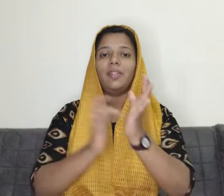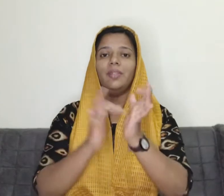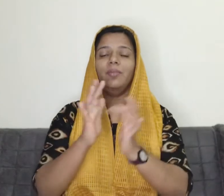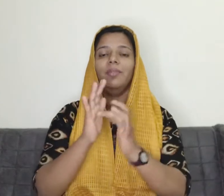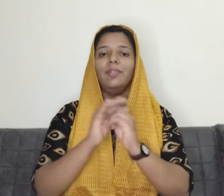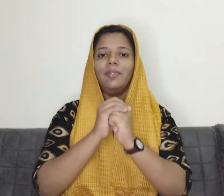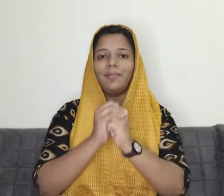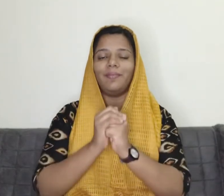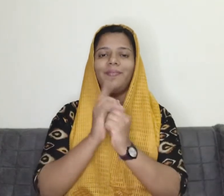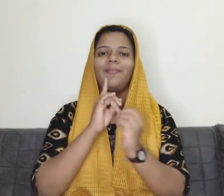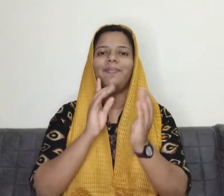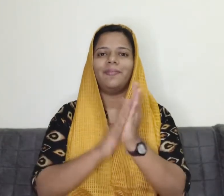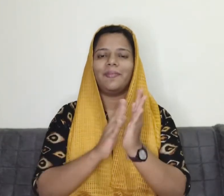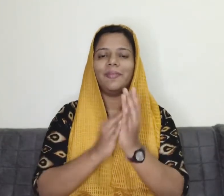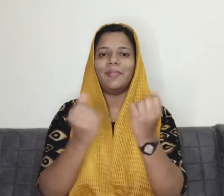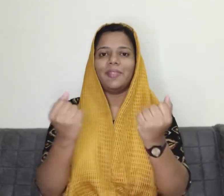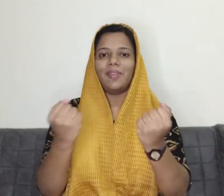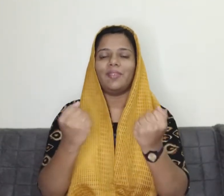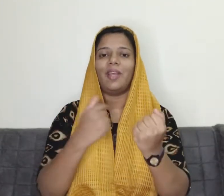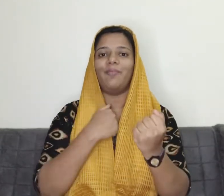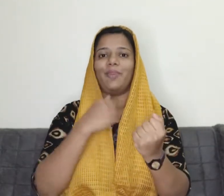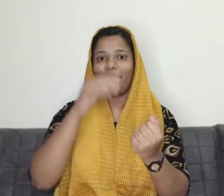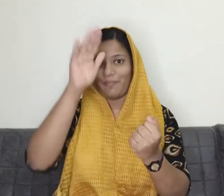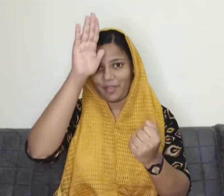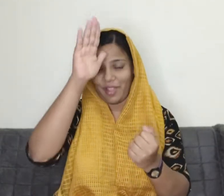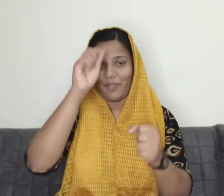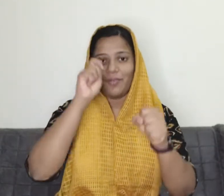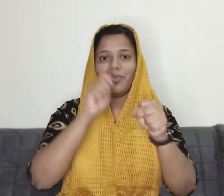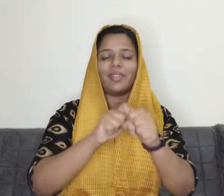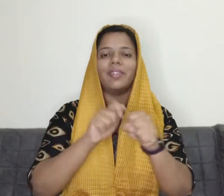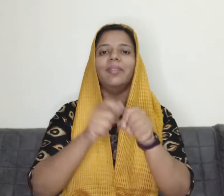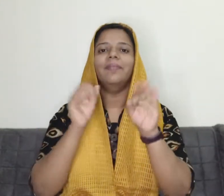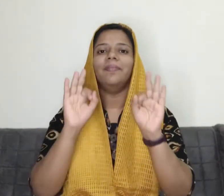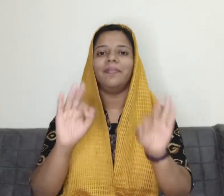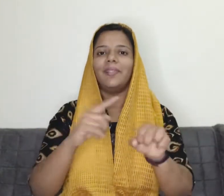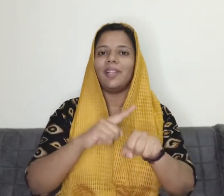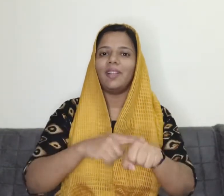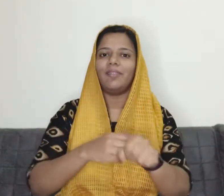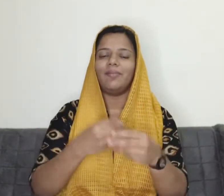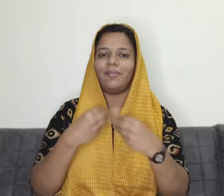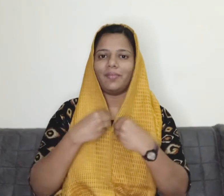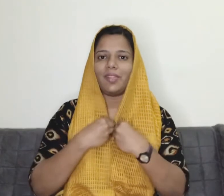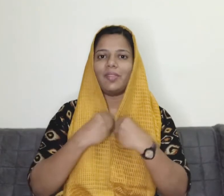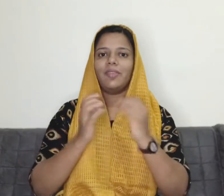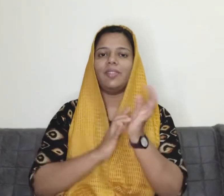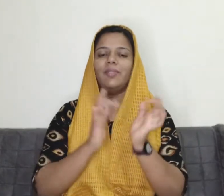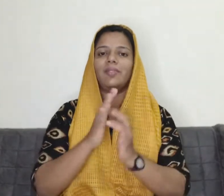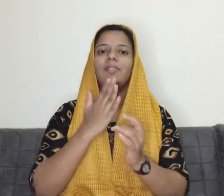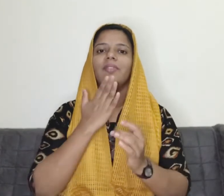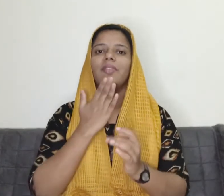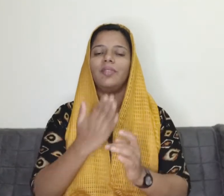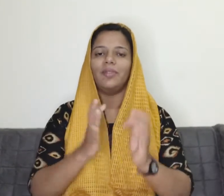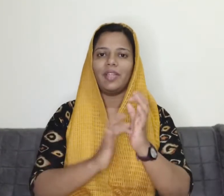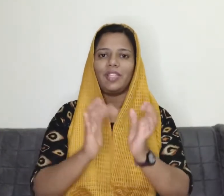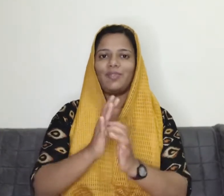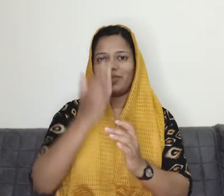കർത്താവിനെ ആരാധിക്കുവാൻ, സ്തുതിക്കുവാൻ സർവശക്തനായ നമ്മുടെ പിതാവ് നമുക്ക് ഒരുക്കി തന്നിരിക്കുന്ന നല്ല സാവകാശത്തിനായിട്ട് നമുക്ക് നന്ദിയോടെ കർത്താവിന് സ്തോത്രം